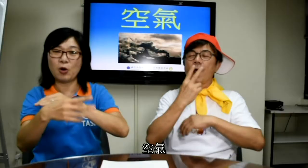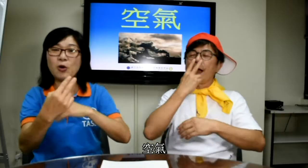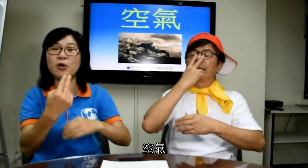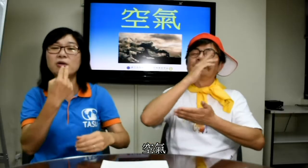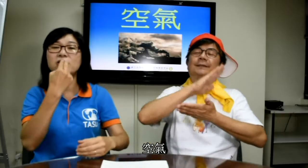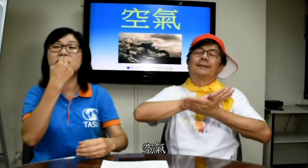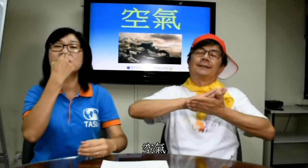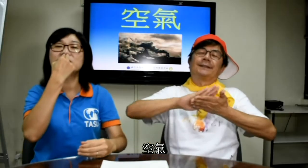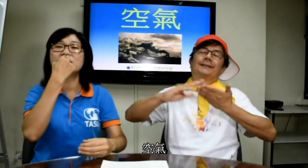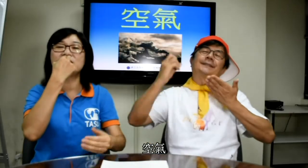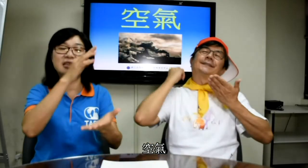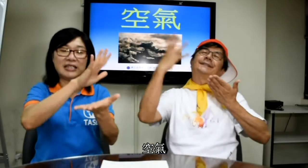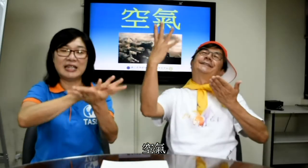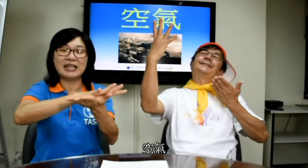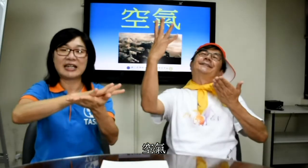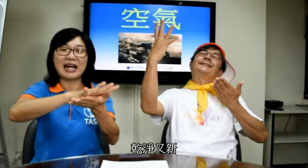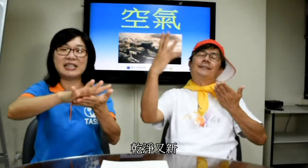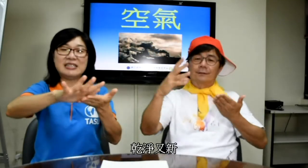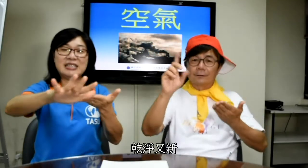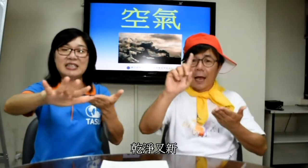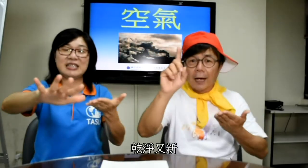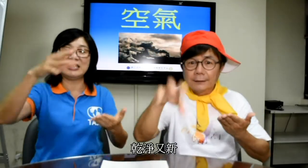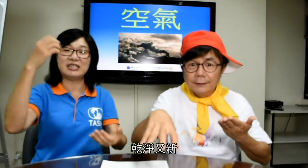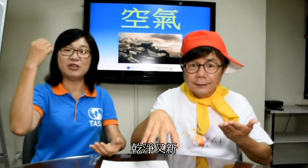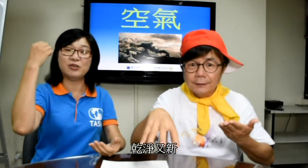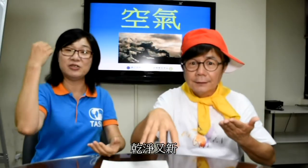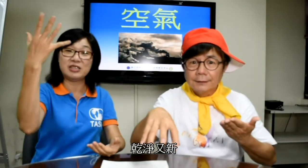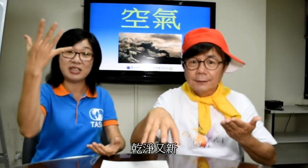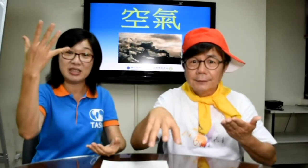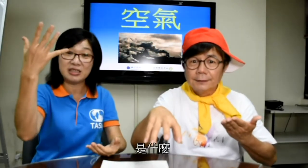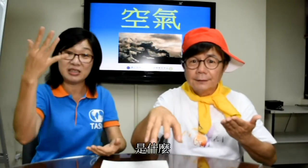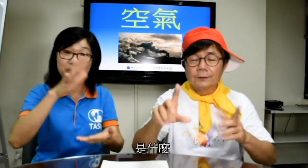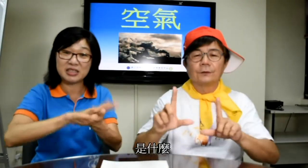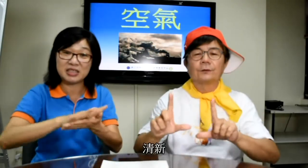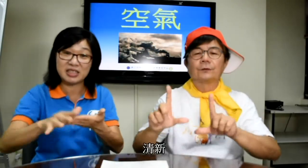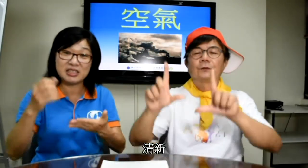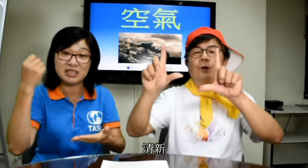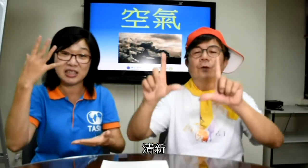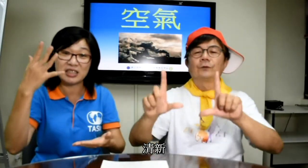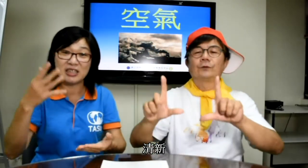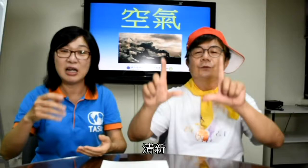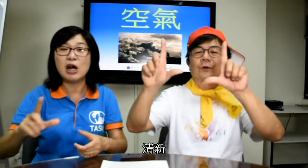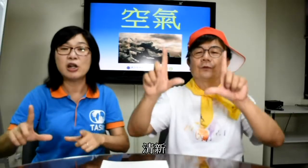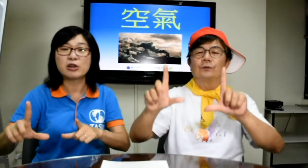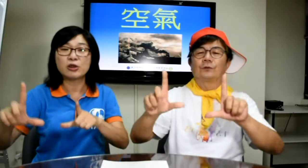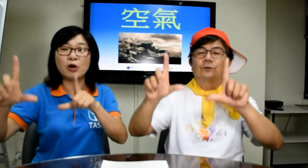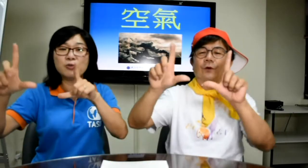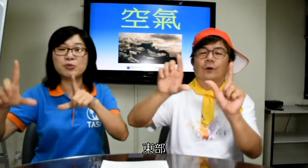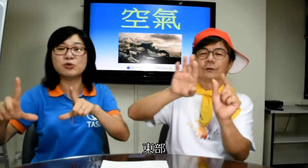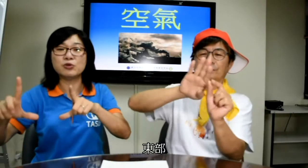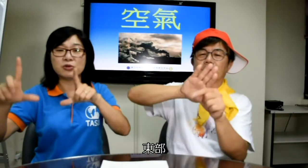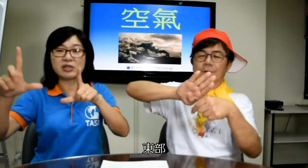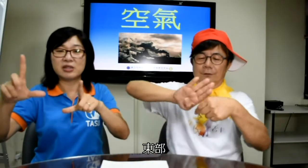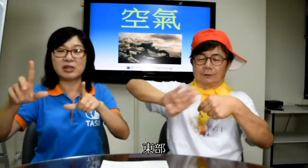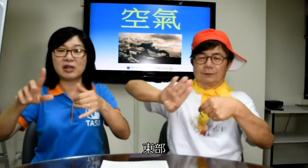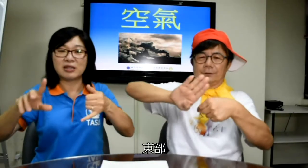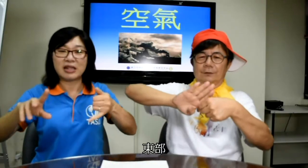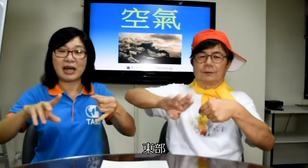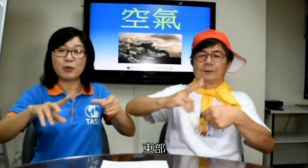空气，干净又新是什么？清新。东部，台湾